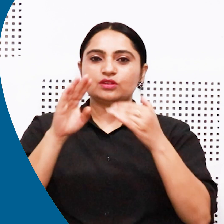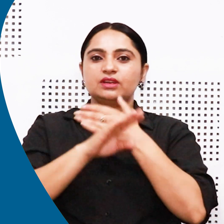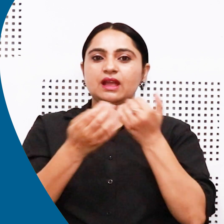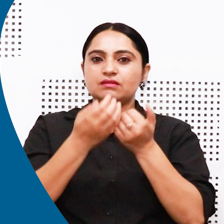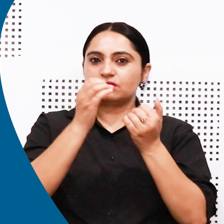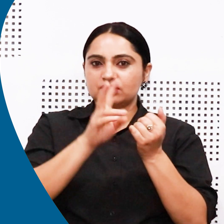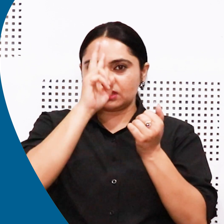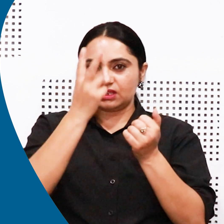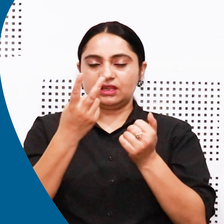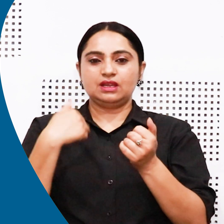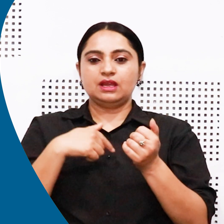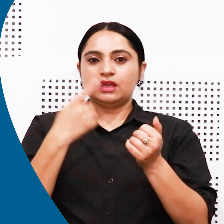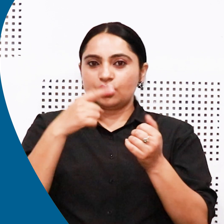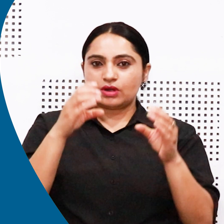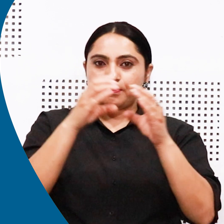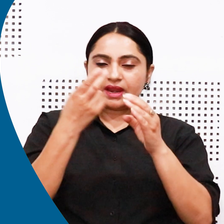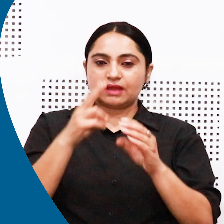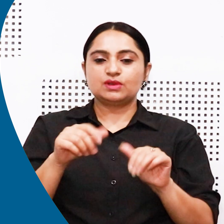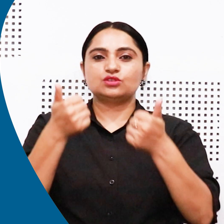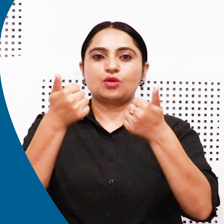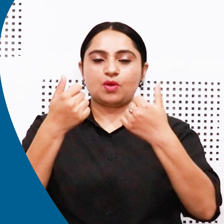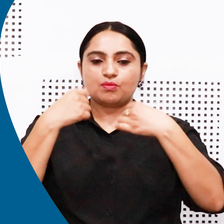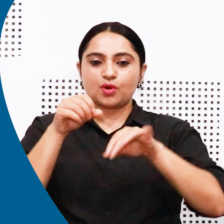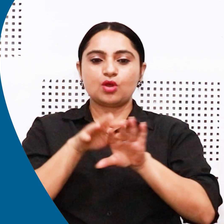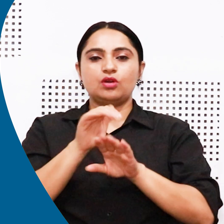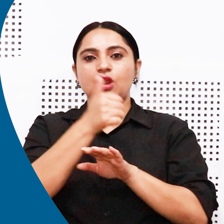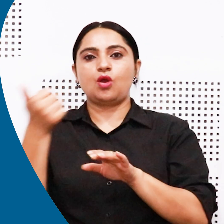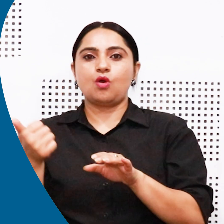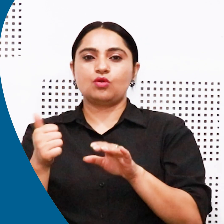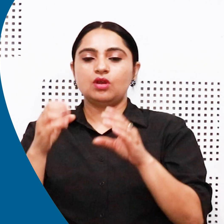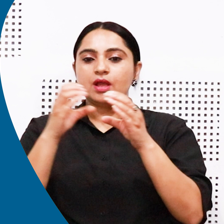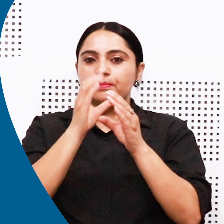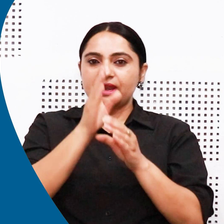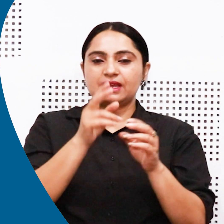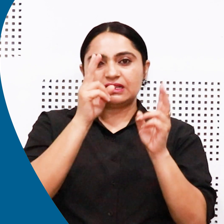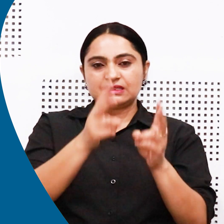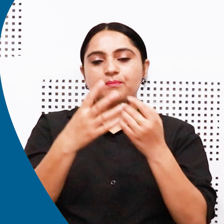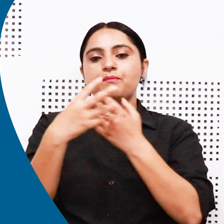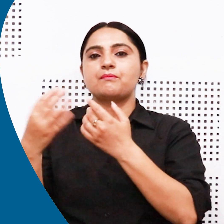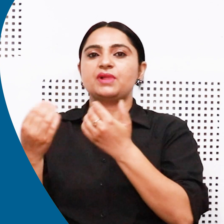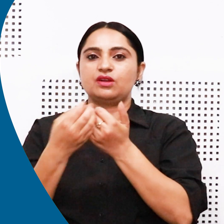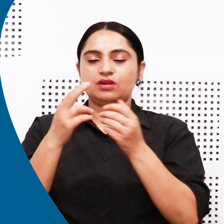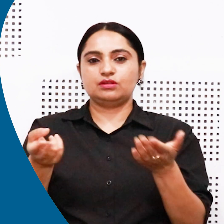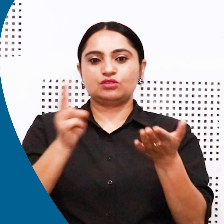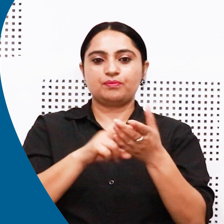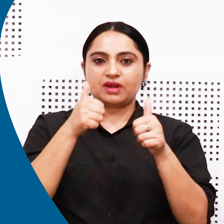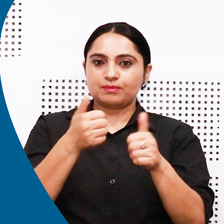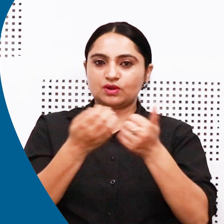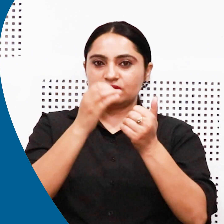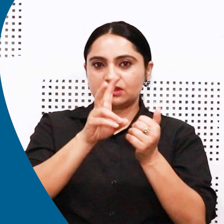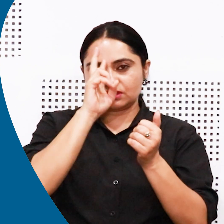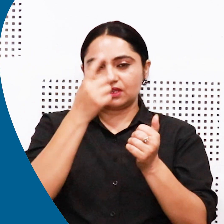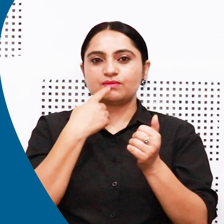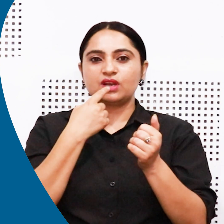सकिन्छ कि एउटा पालिकामा भएका सफल अभ्यासहरूलाई चाहिँ अर्को पालिकाले पनि त्यस्तै अनुसरण गरेर अझ राम्रो गर्न सकिन्छ कि